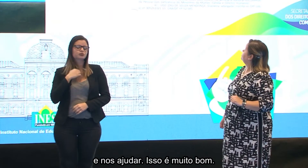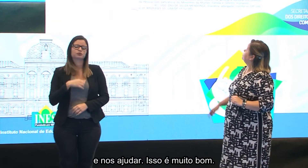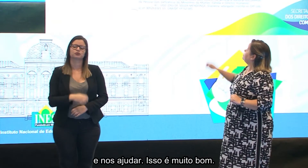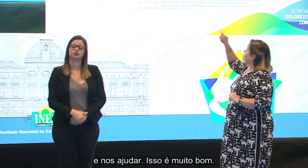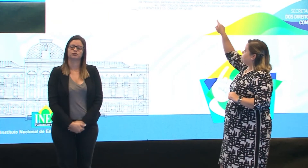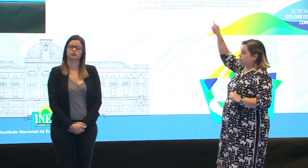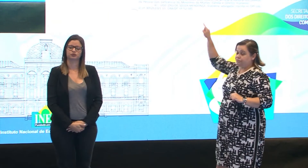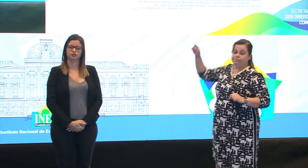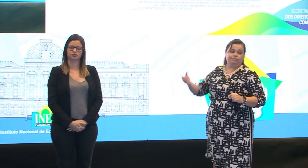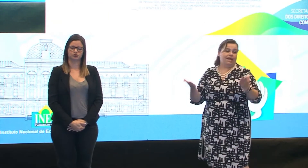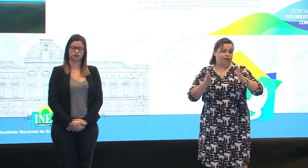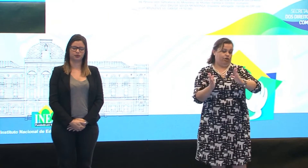bom.